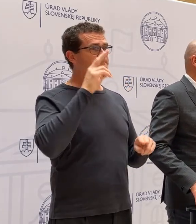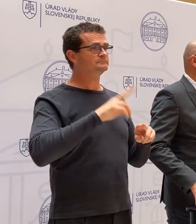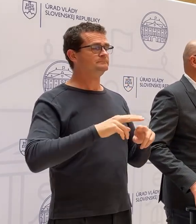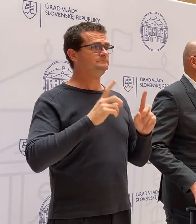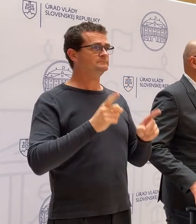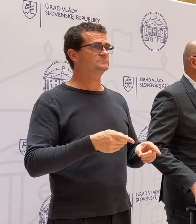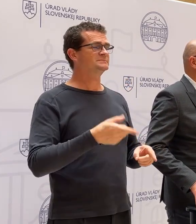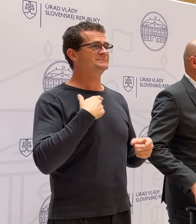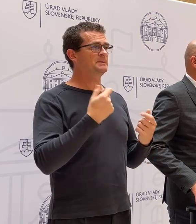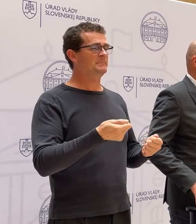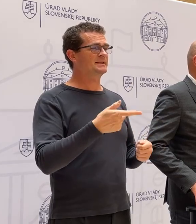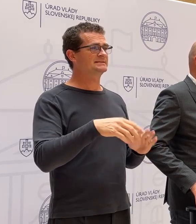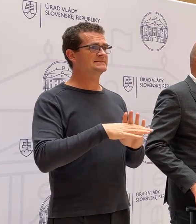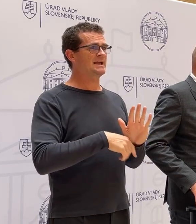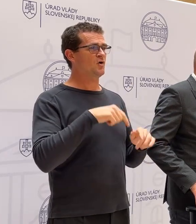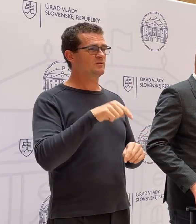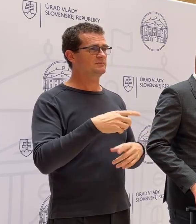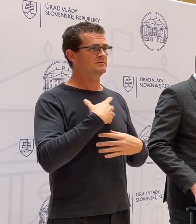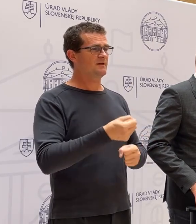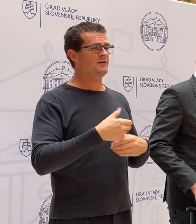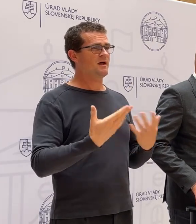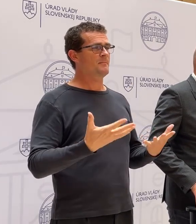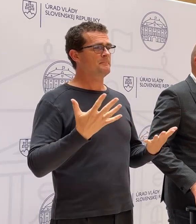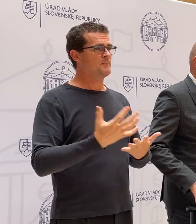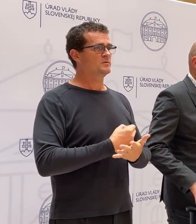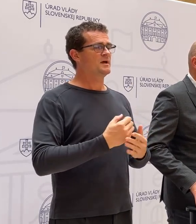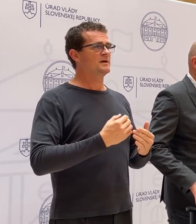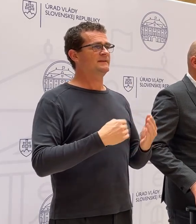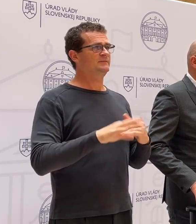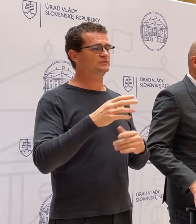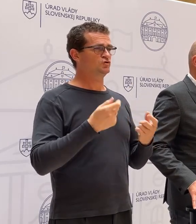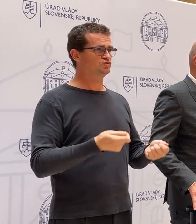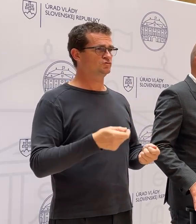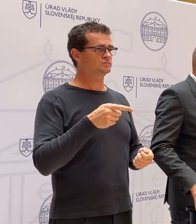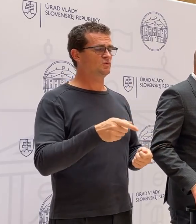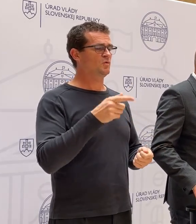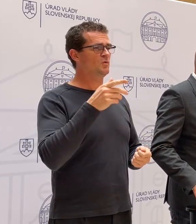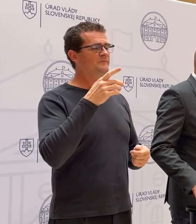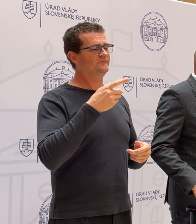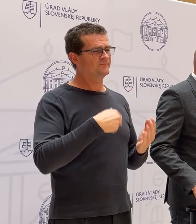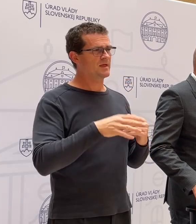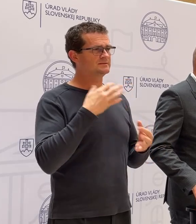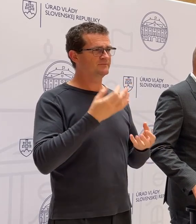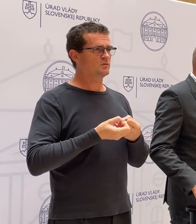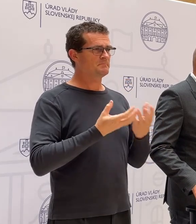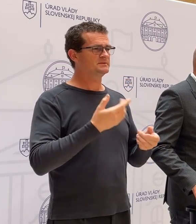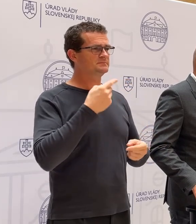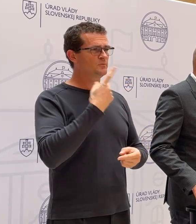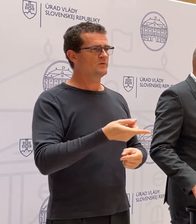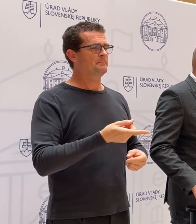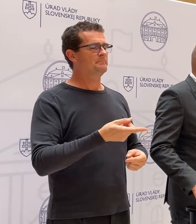ísť minimálne tie peniaze, ktoré sú v zákone navrhnuté, alebo sa možno podarí nejaká vyššia čiastka. K tomuto vám budem vedieť viac